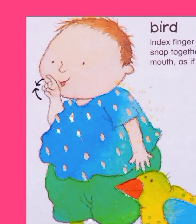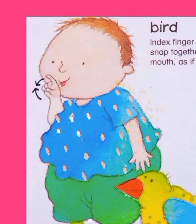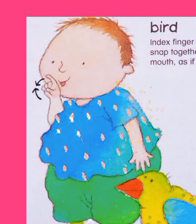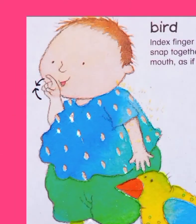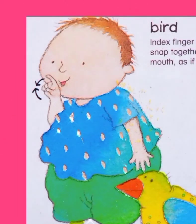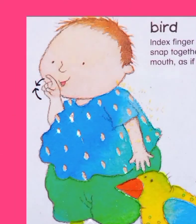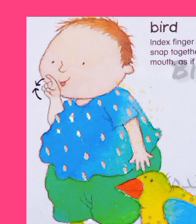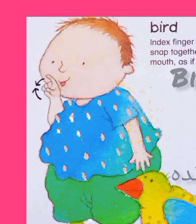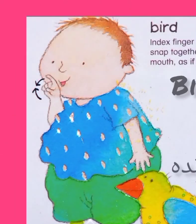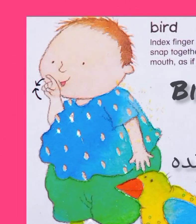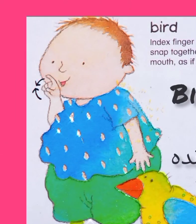बर्ड,